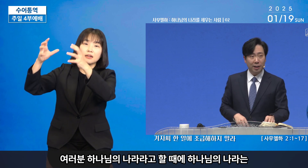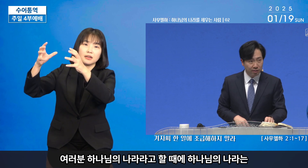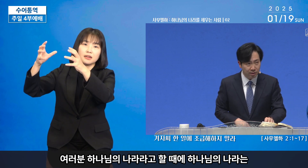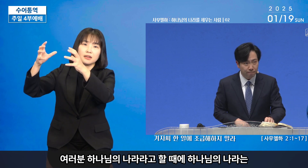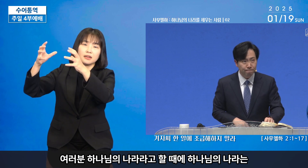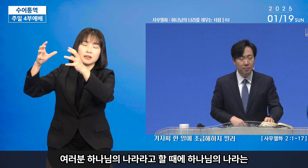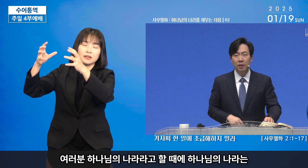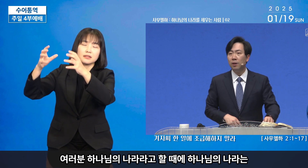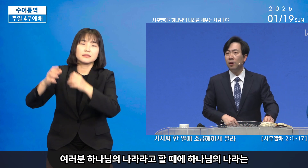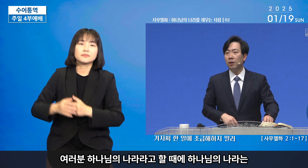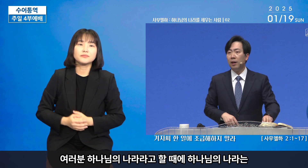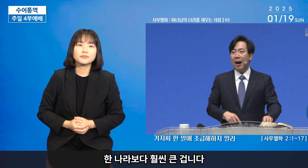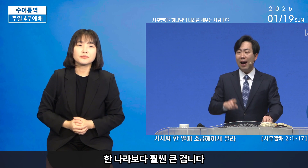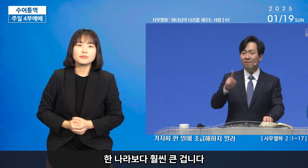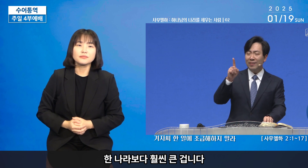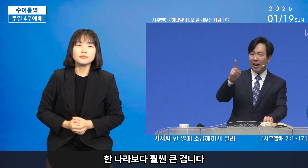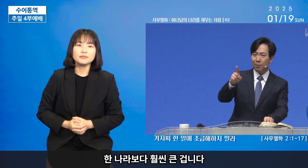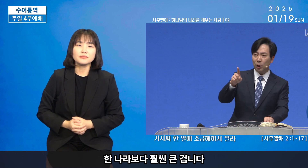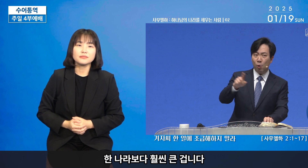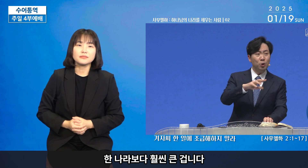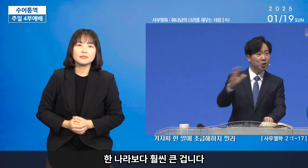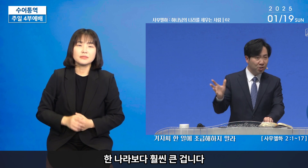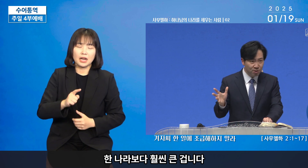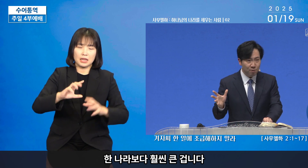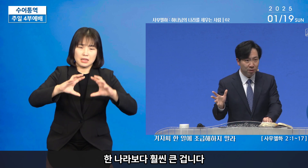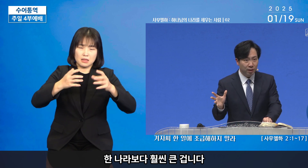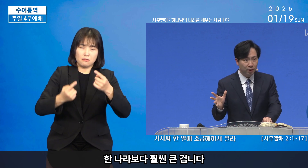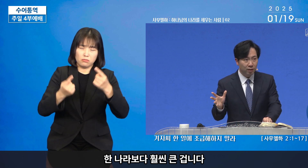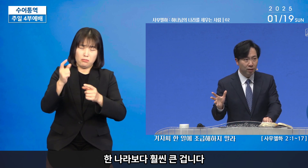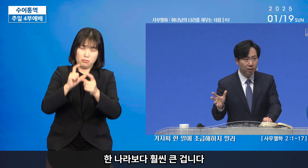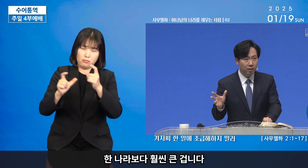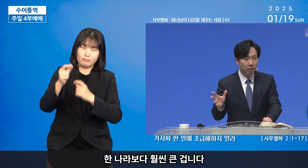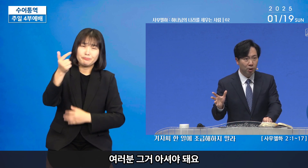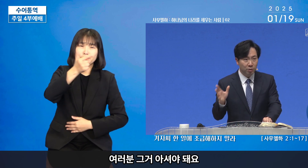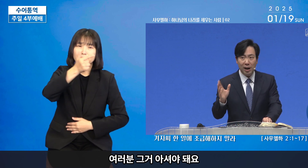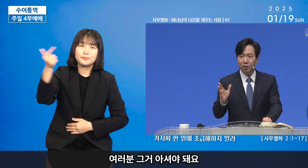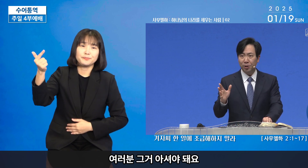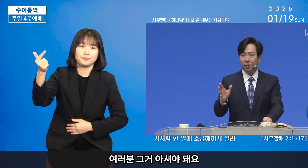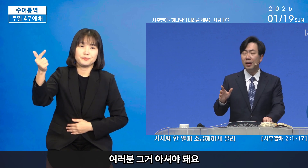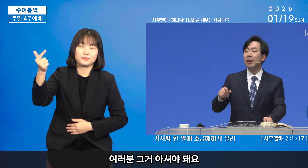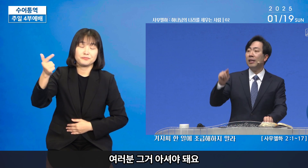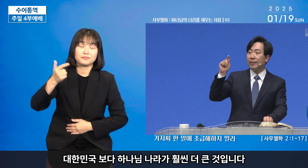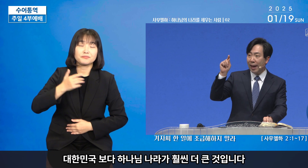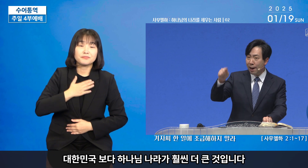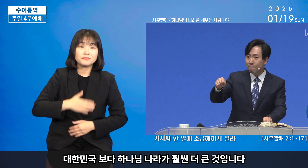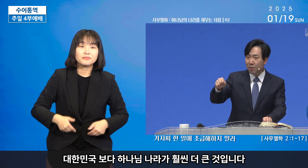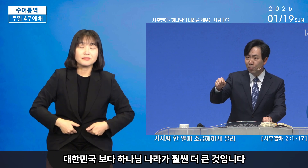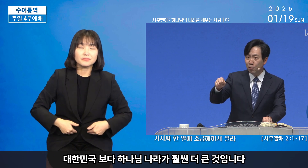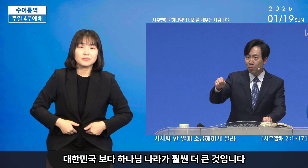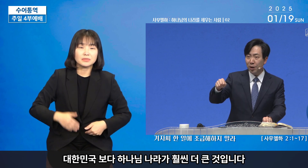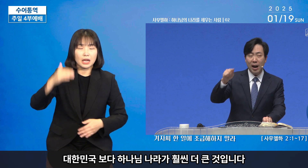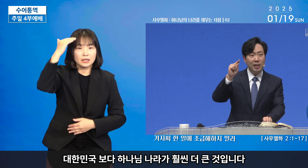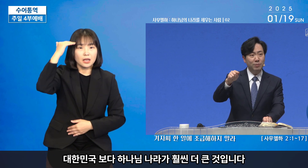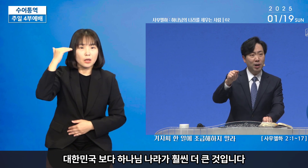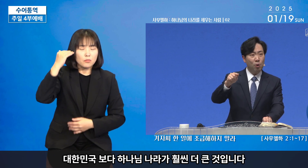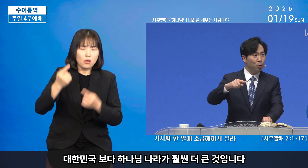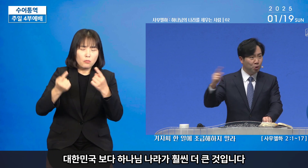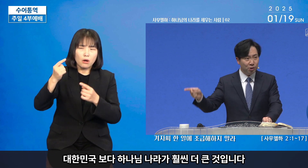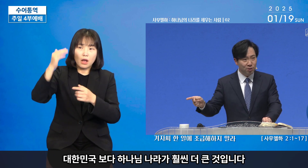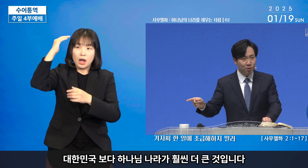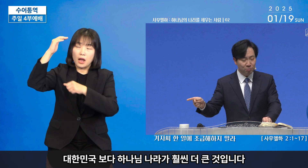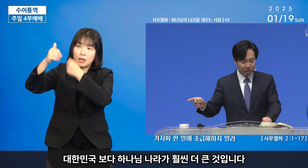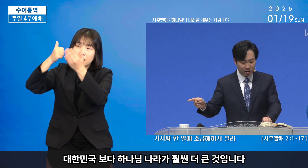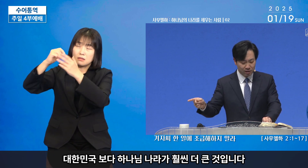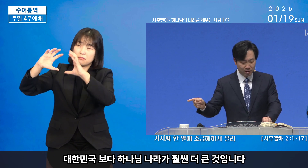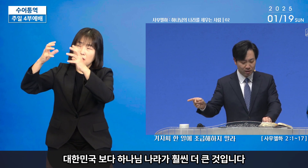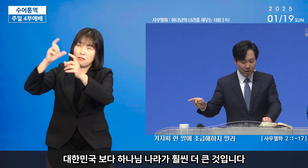하나님의 나라는 한 나라보다 훨씬 큰 겁니다. 여러분, 그거 아셔야 돼요. 대한민국보다 하나님 나라가 훨씬 더